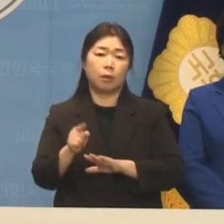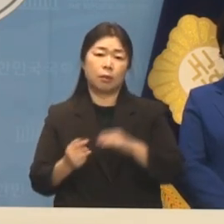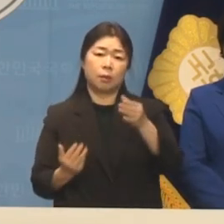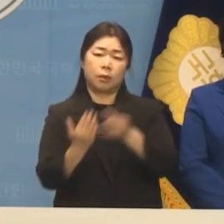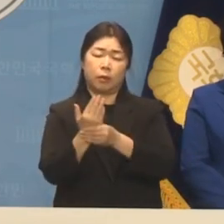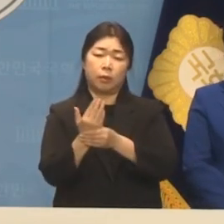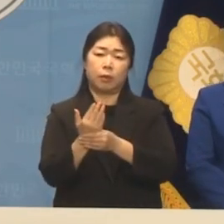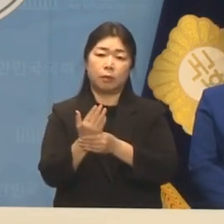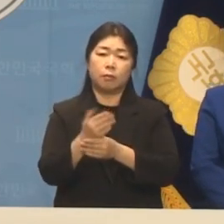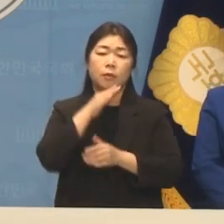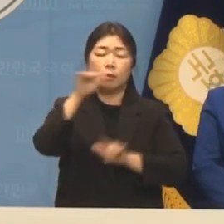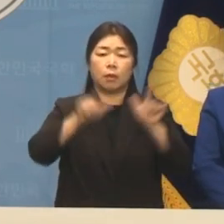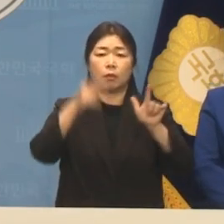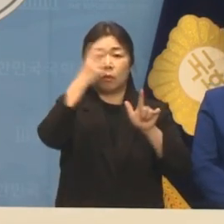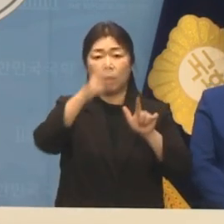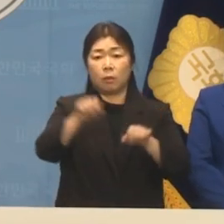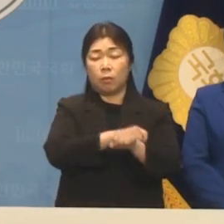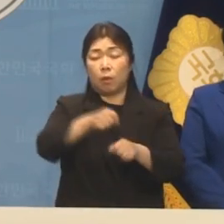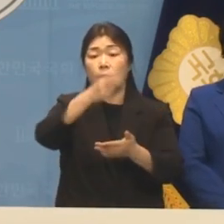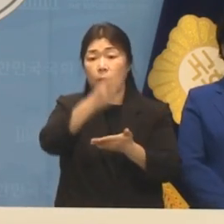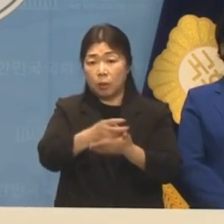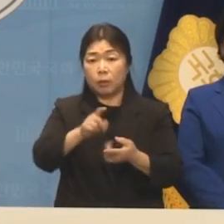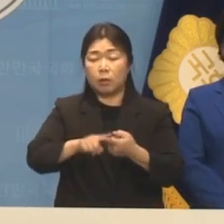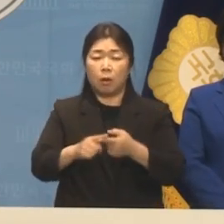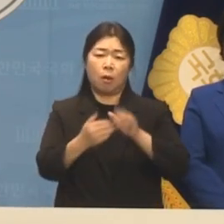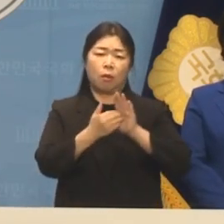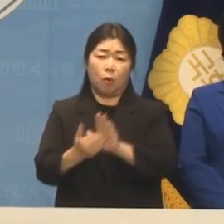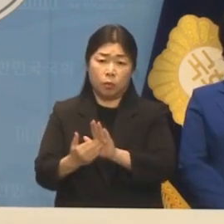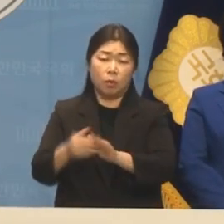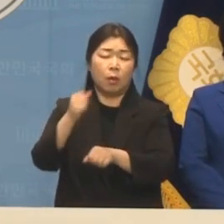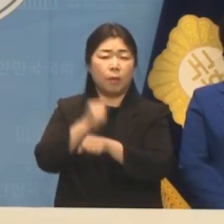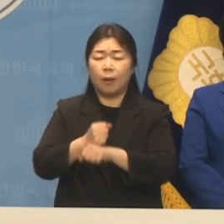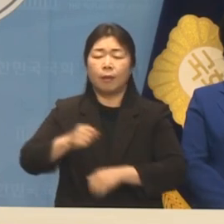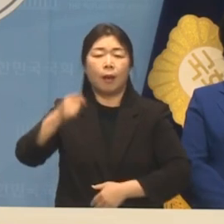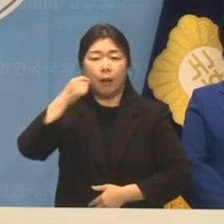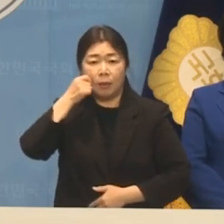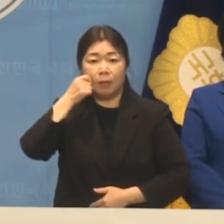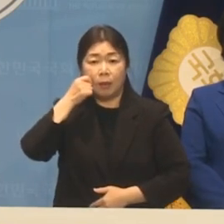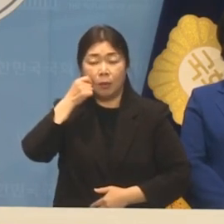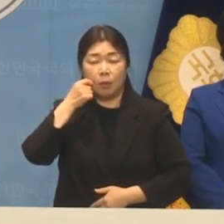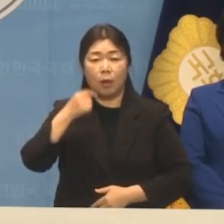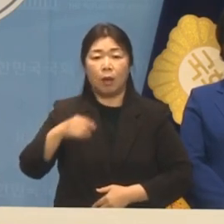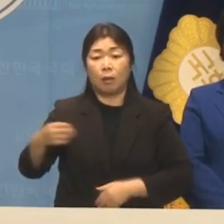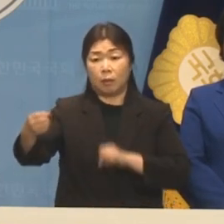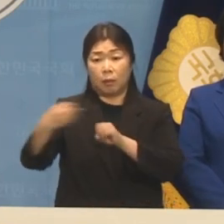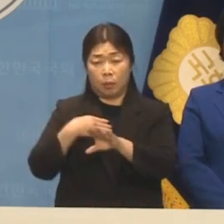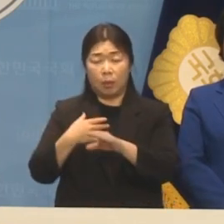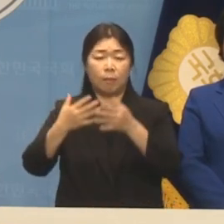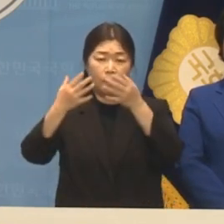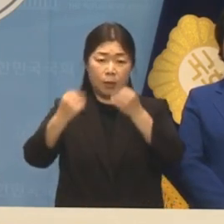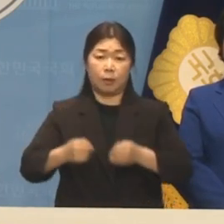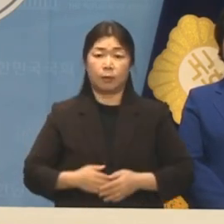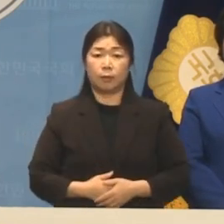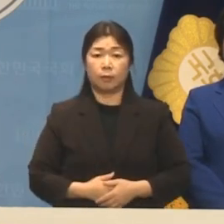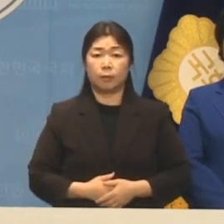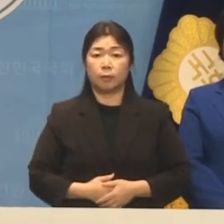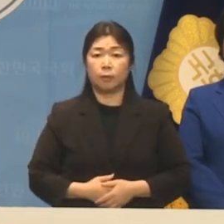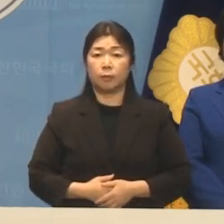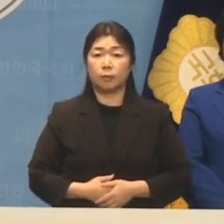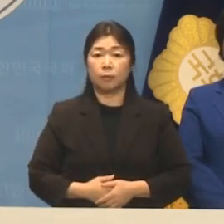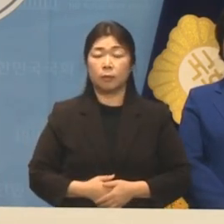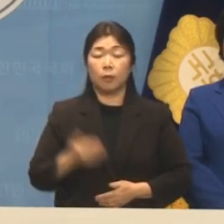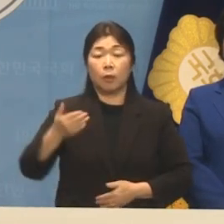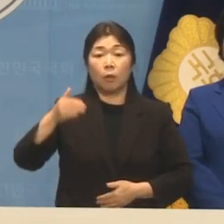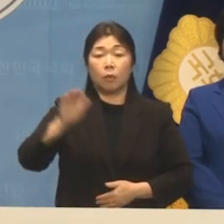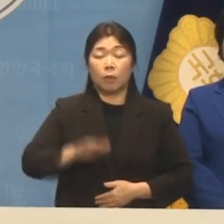참사 진상규명 특별법에 대해 거부권을 행사해서는 안 된다는 여론이 훨씬 높다.